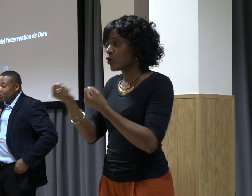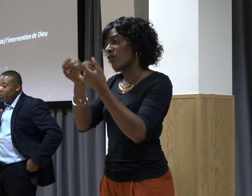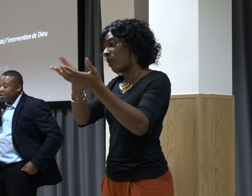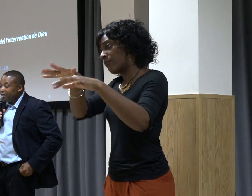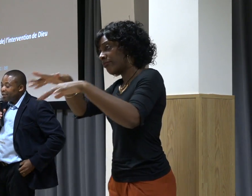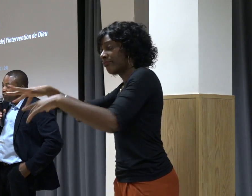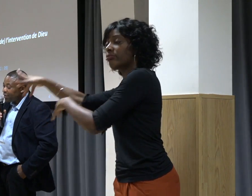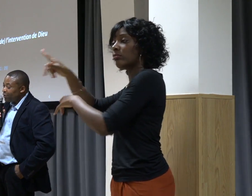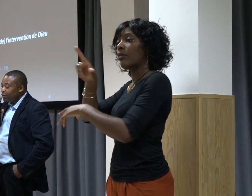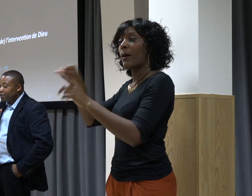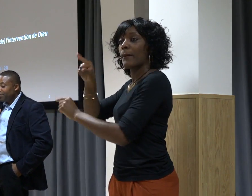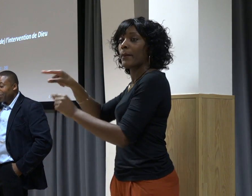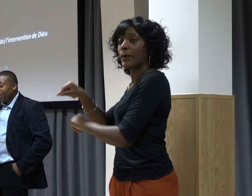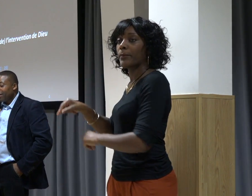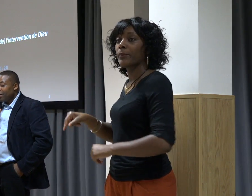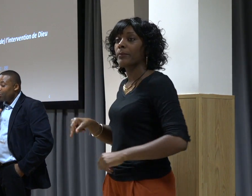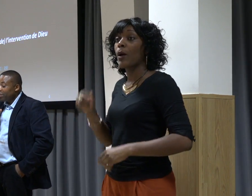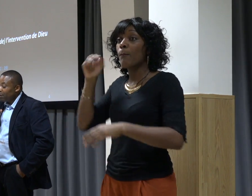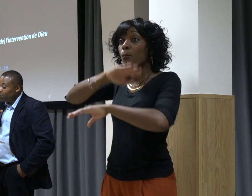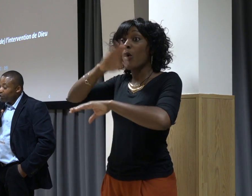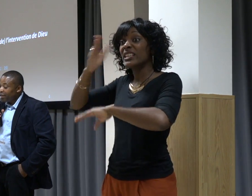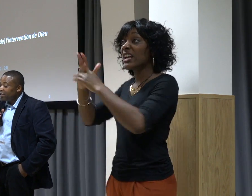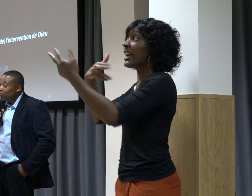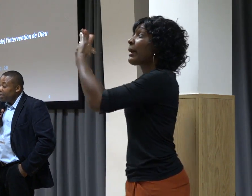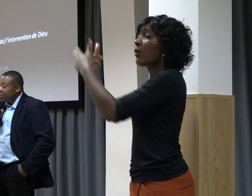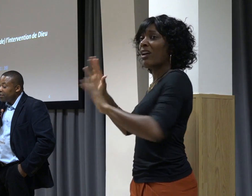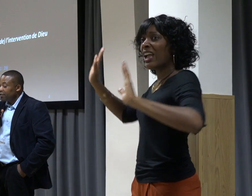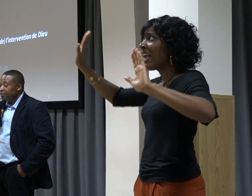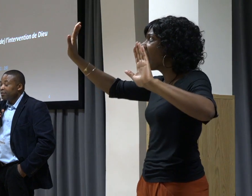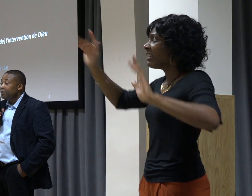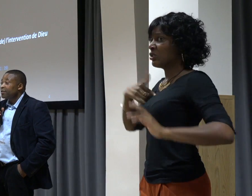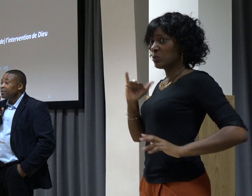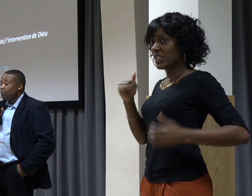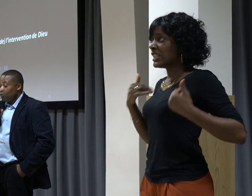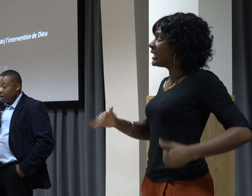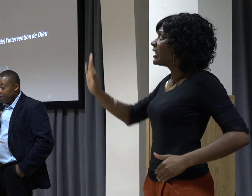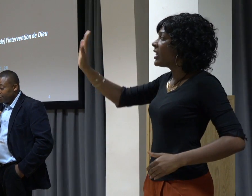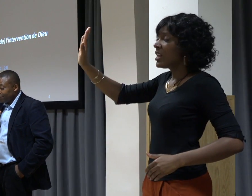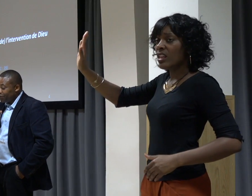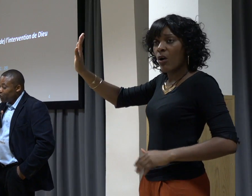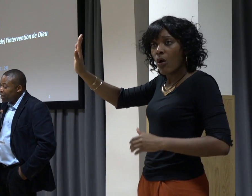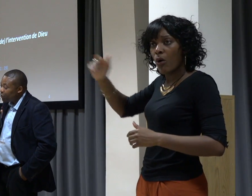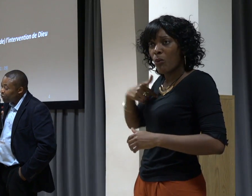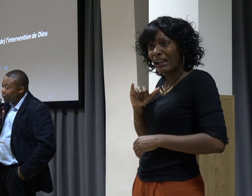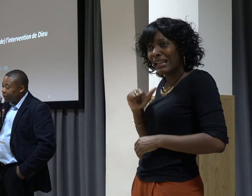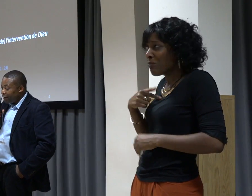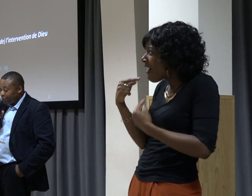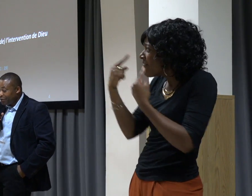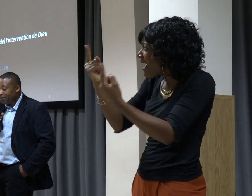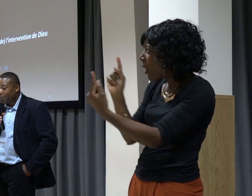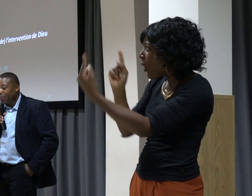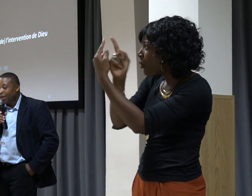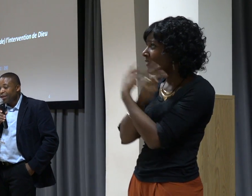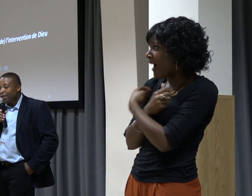Qu'est-ce que Moïse dit au verset 11? Moïse répond, qui suis-je, moi, pour aller trouver le